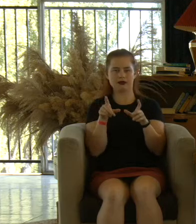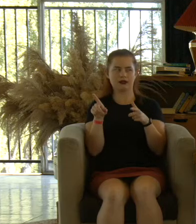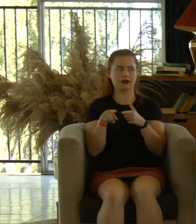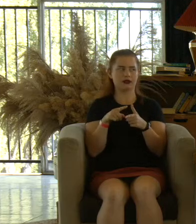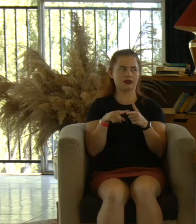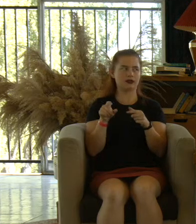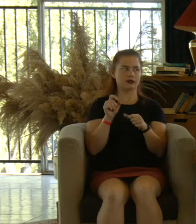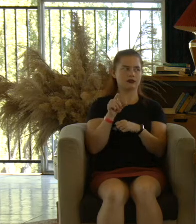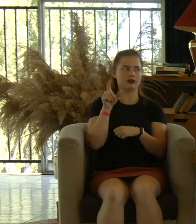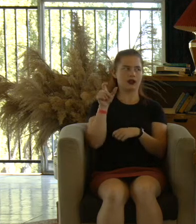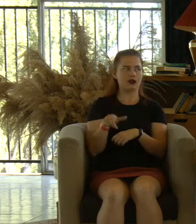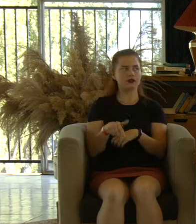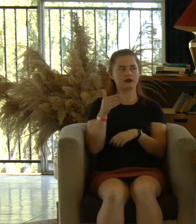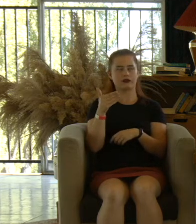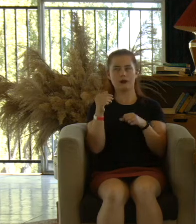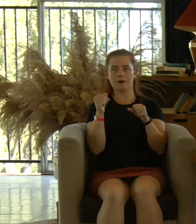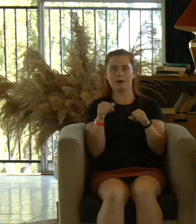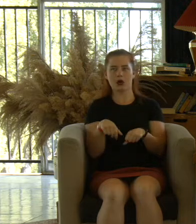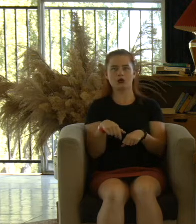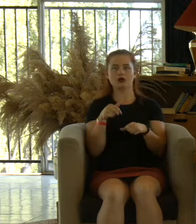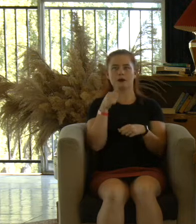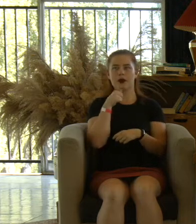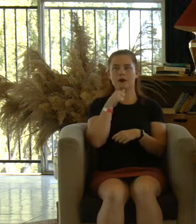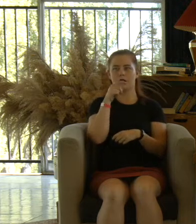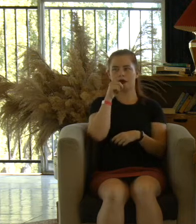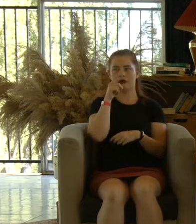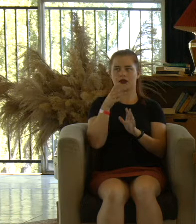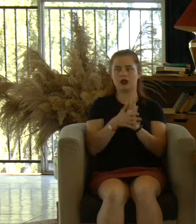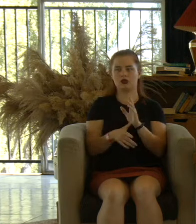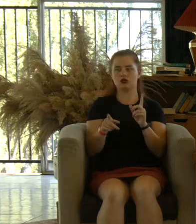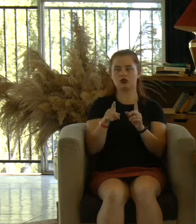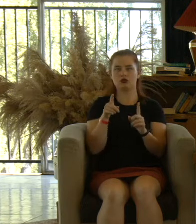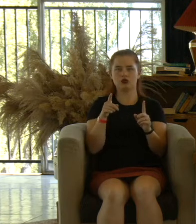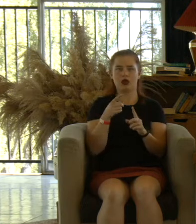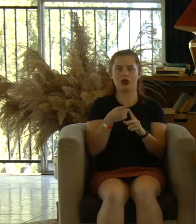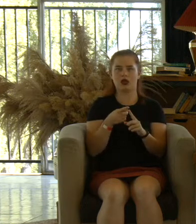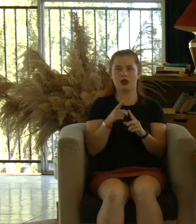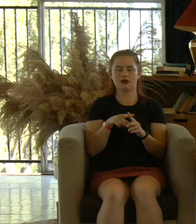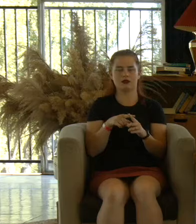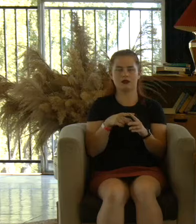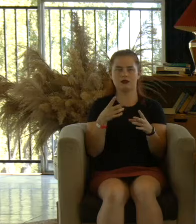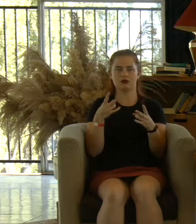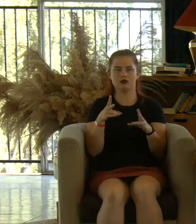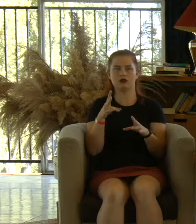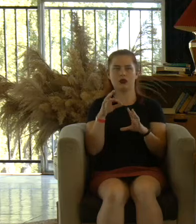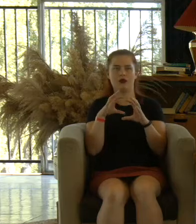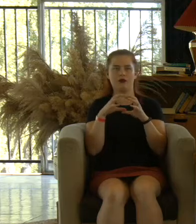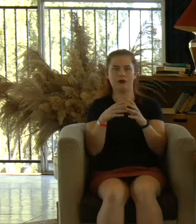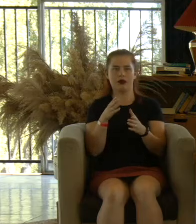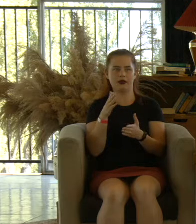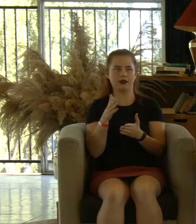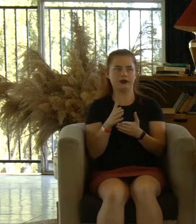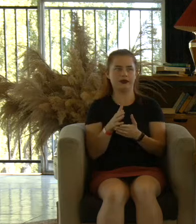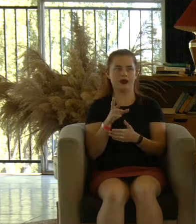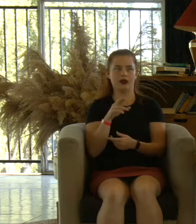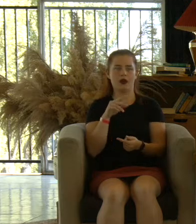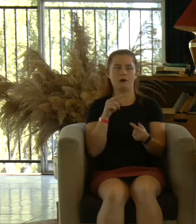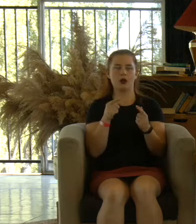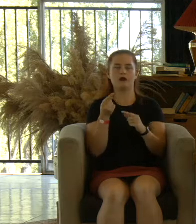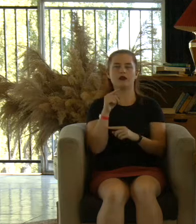поставщиков, вы можете просто попробовать и понять, что трэш просто к нам не поступает, но в мире он есть. И вообще просто то, о